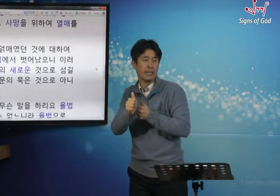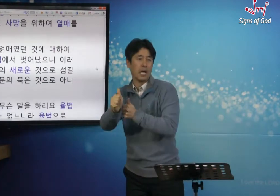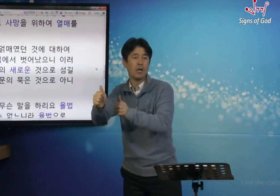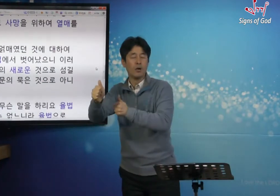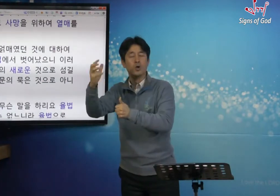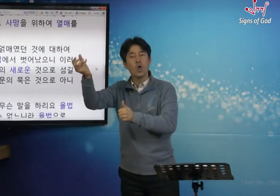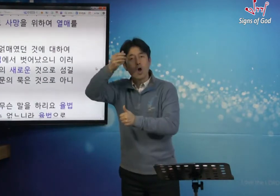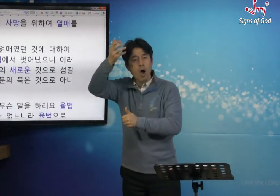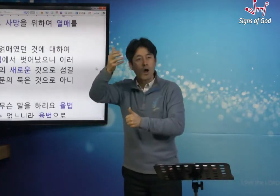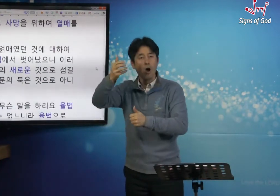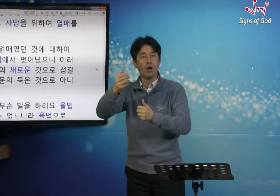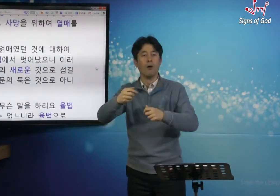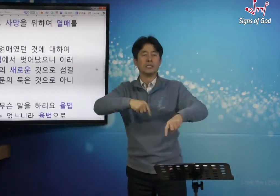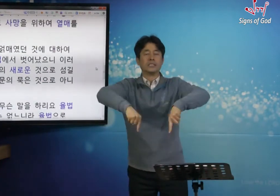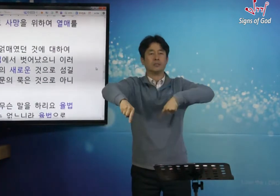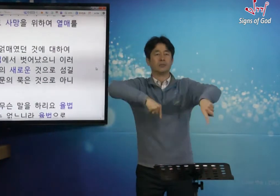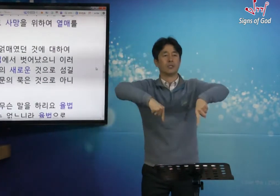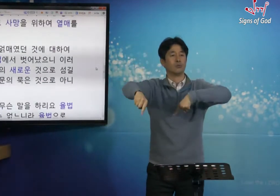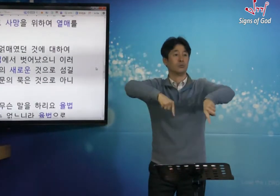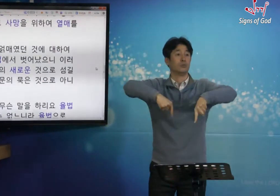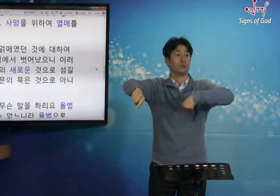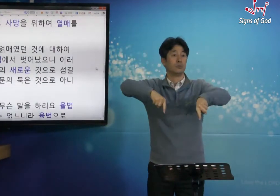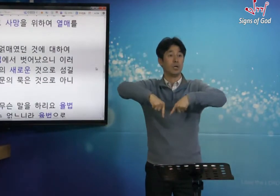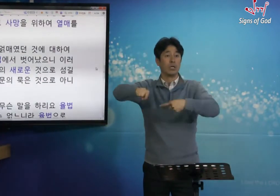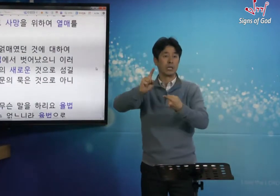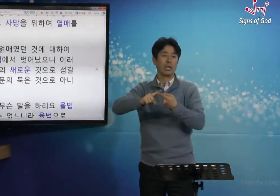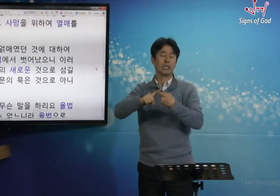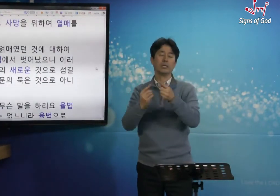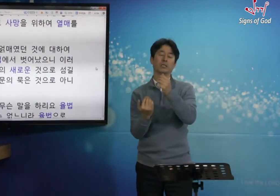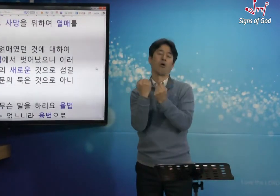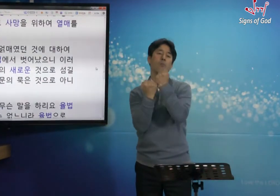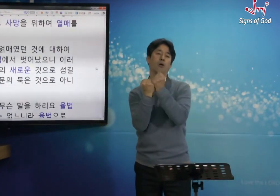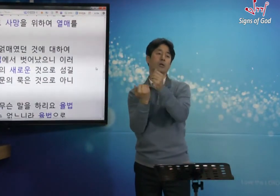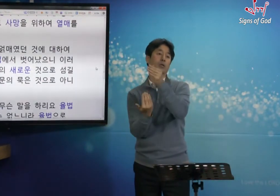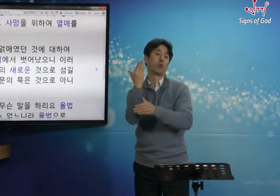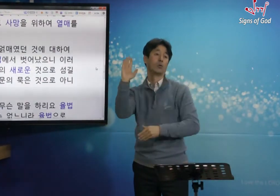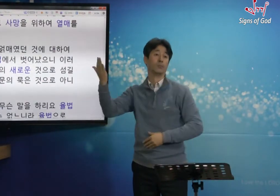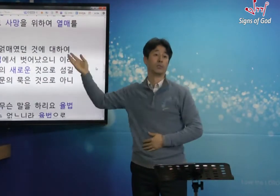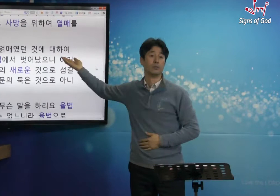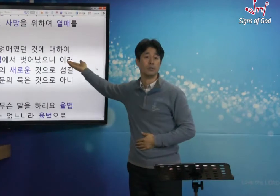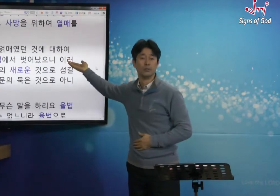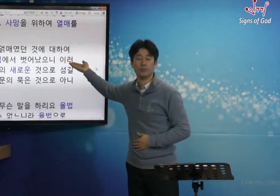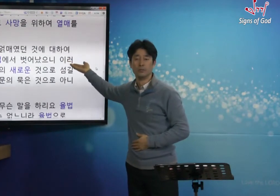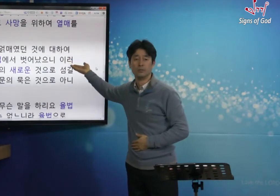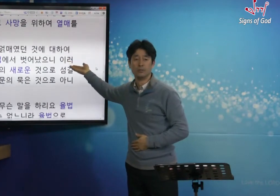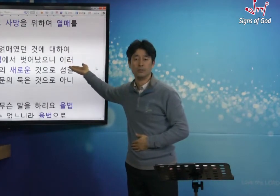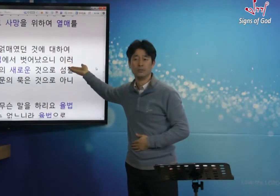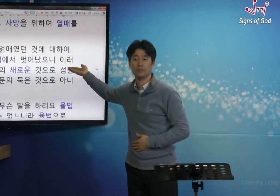성령의 소요, 성령의 다스림이 기록되어 있는